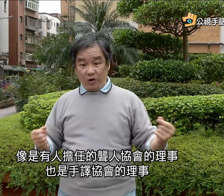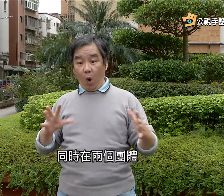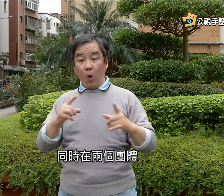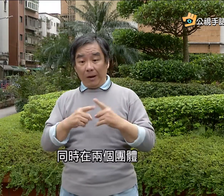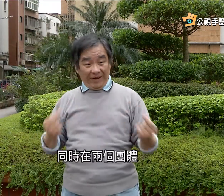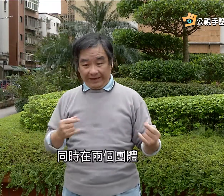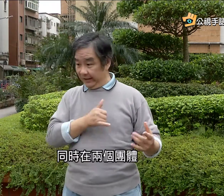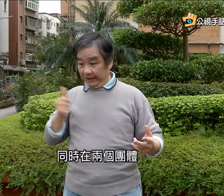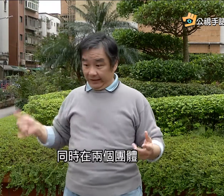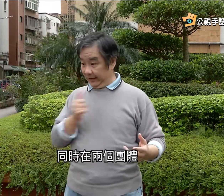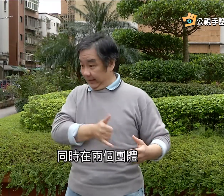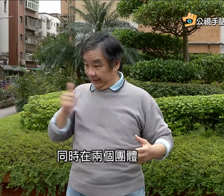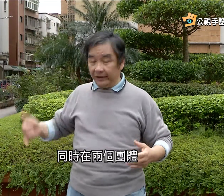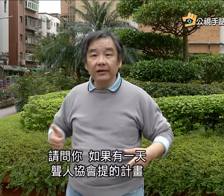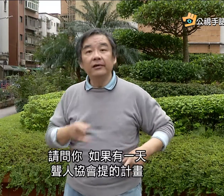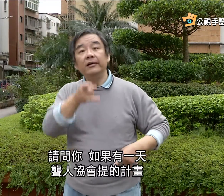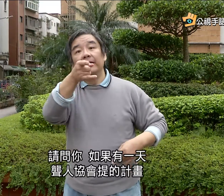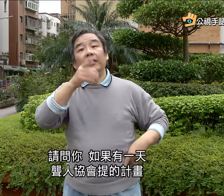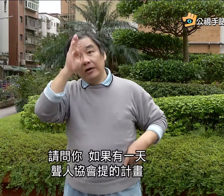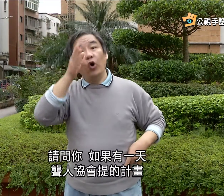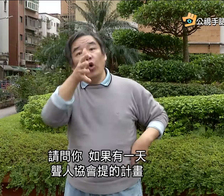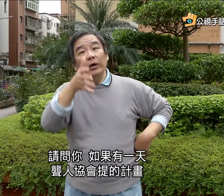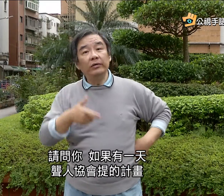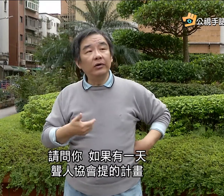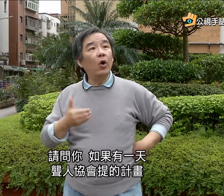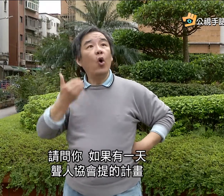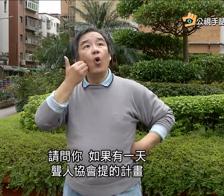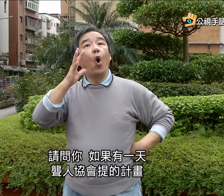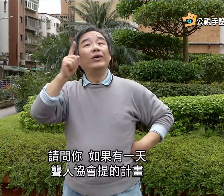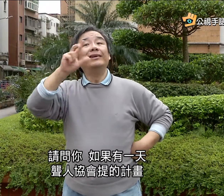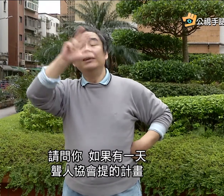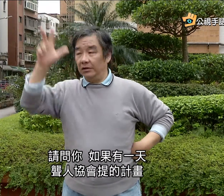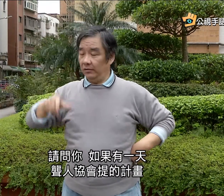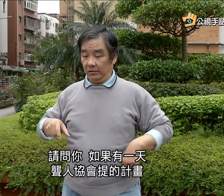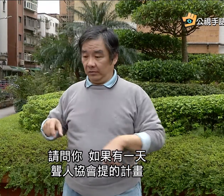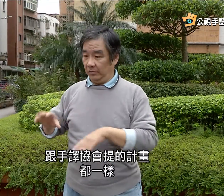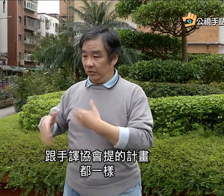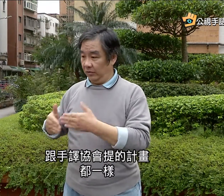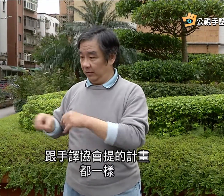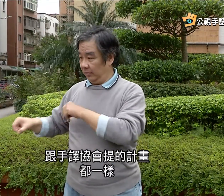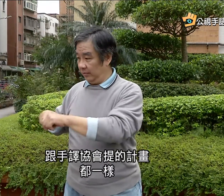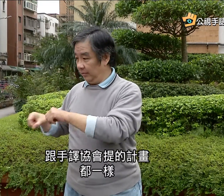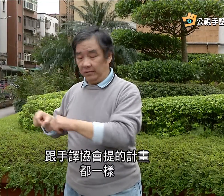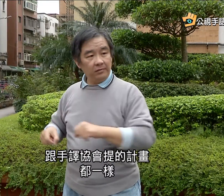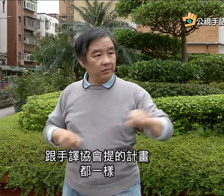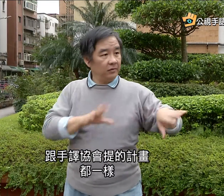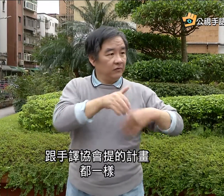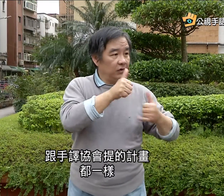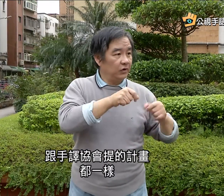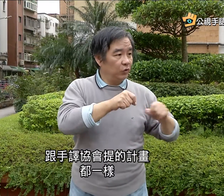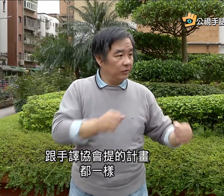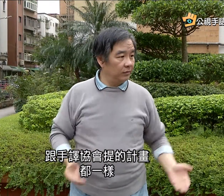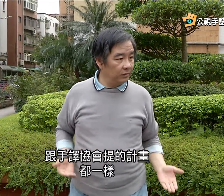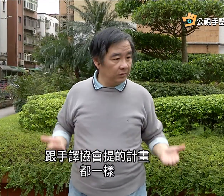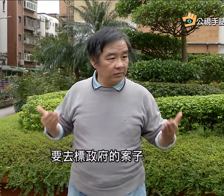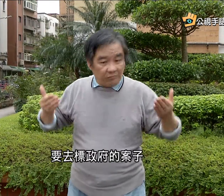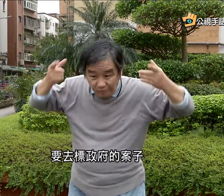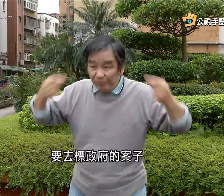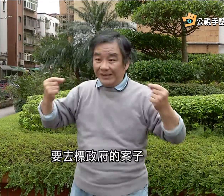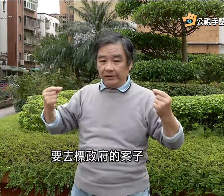同时在两个团体。请问你，如果有一天聋人协会提的计划跟手译协会提的计划都一样，要去标政府的